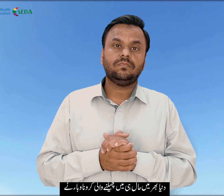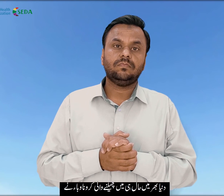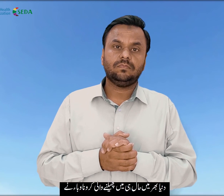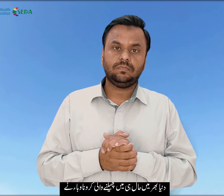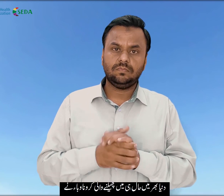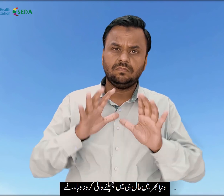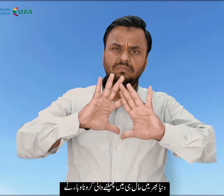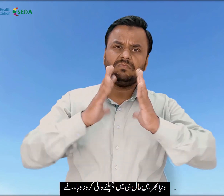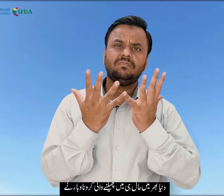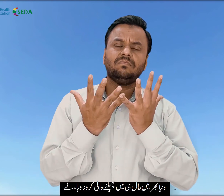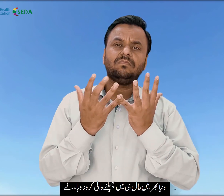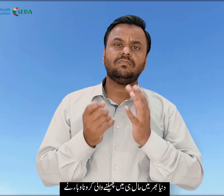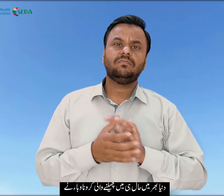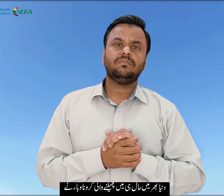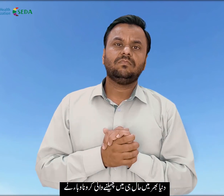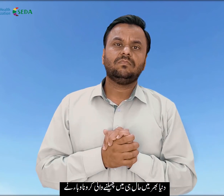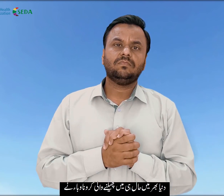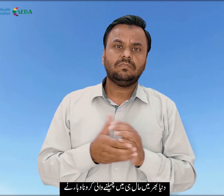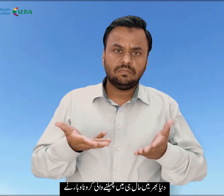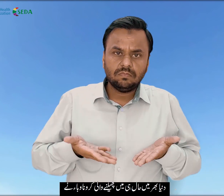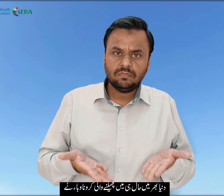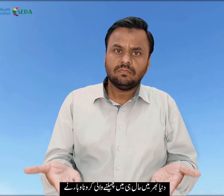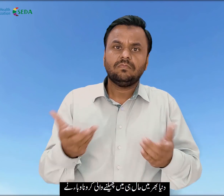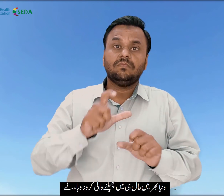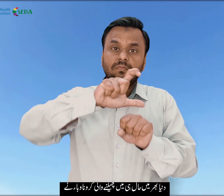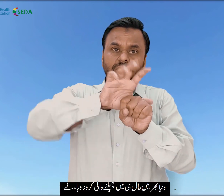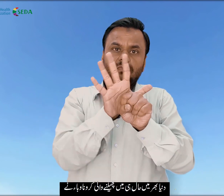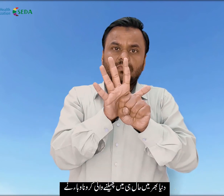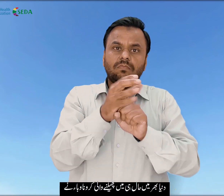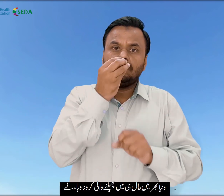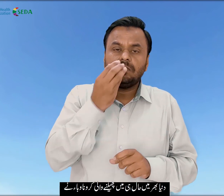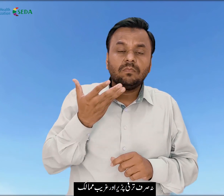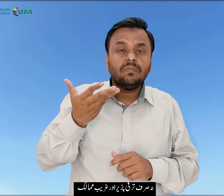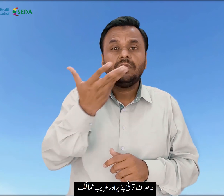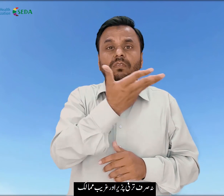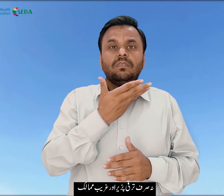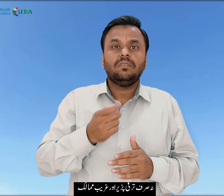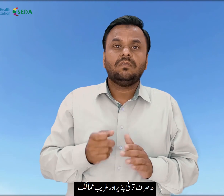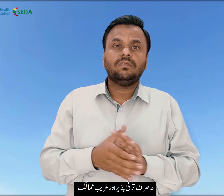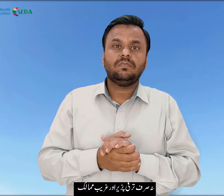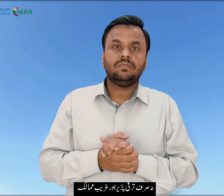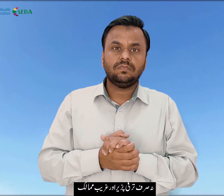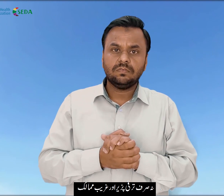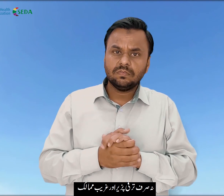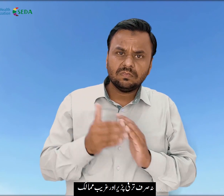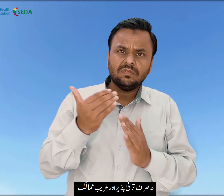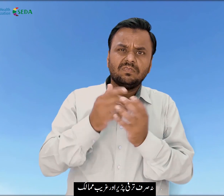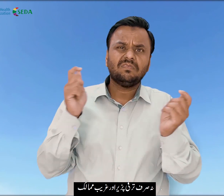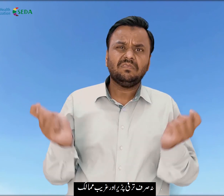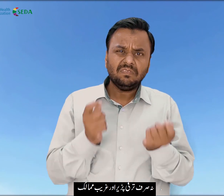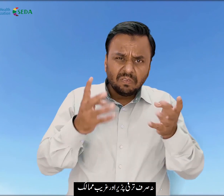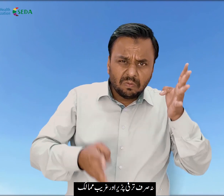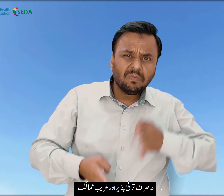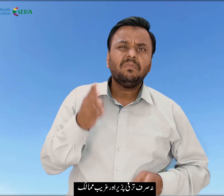دنیا بھر میں حال ہی میں پھیلنے والی کورونا وبا نے نہ صرف ترقی پذیر اور غریب